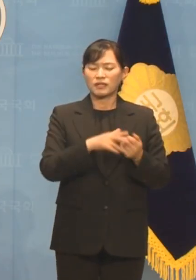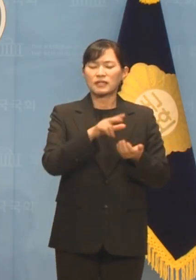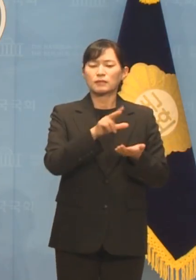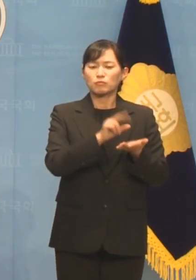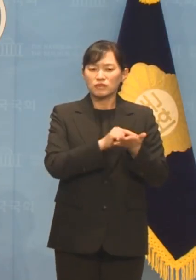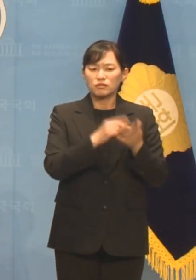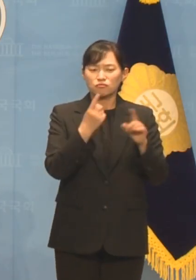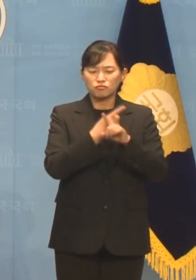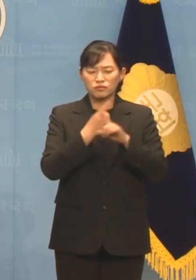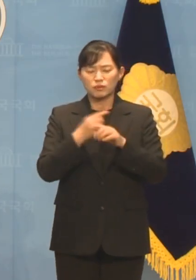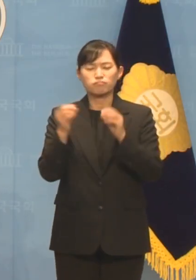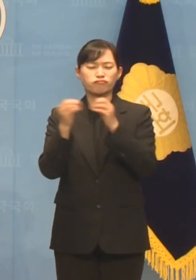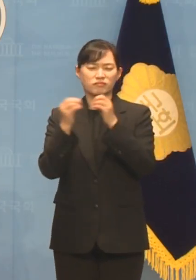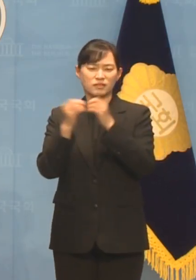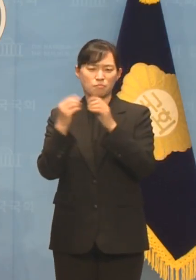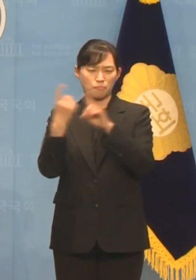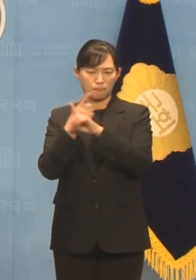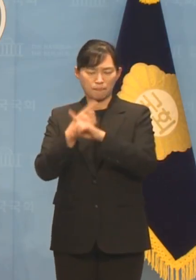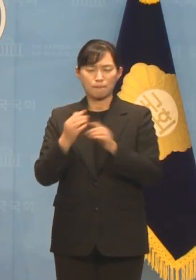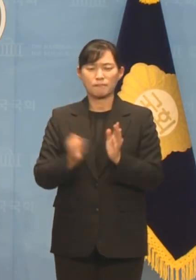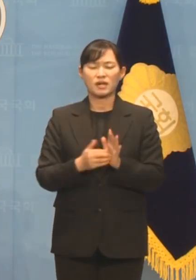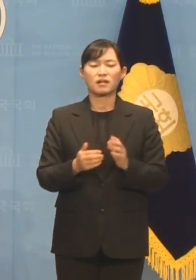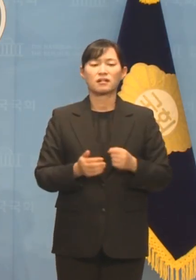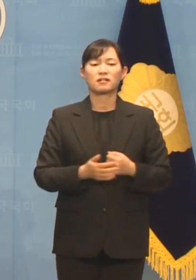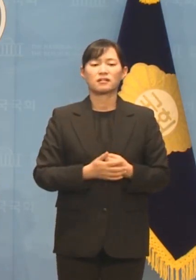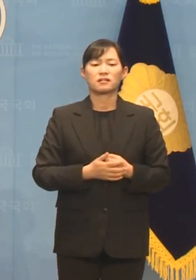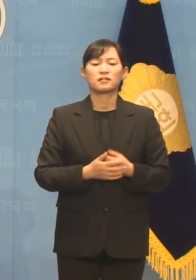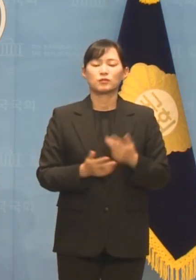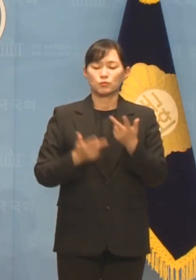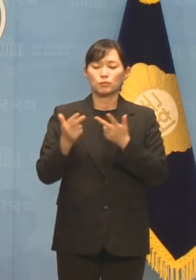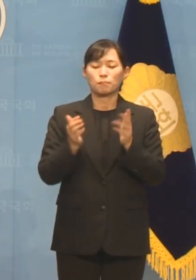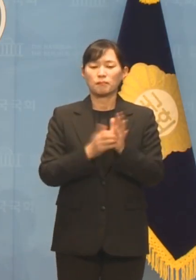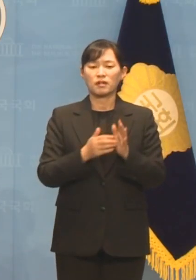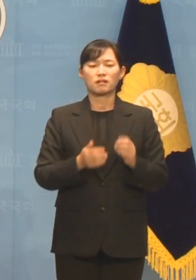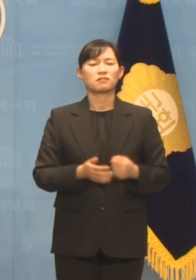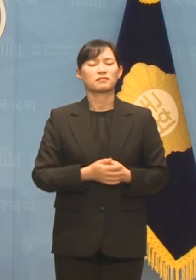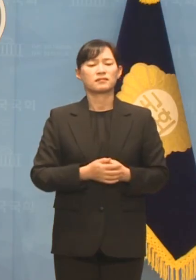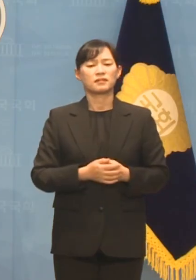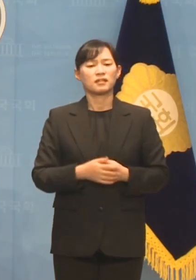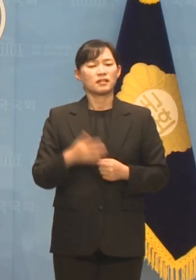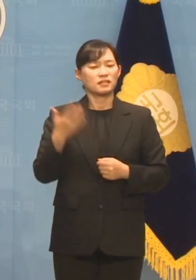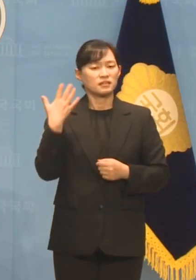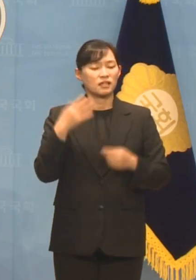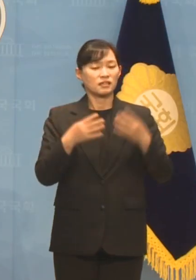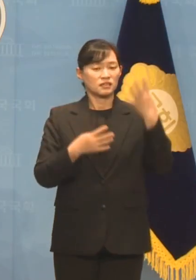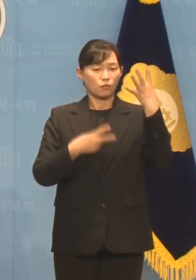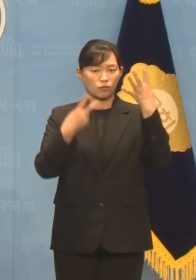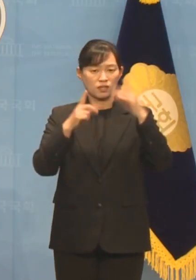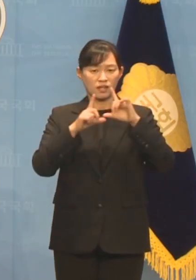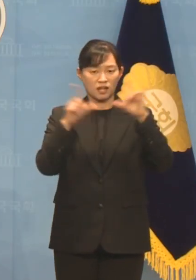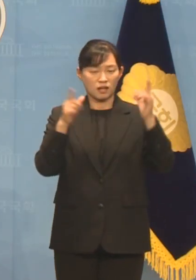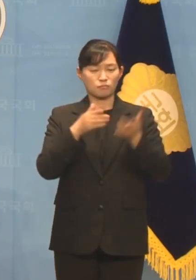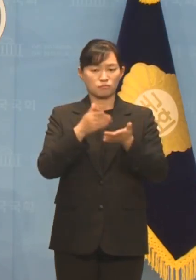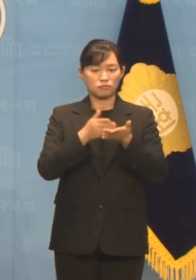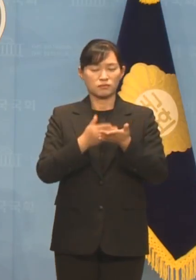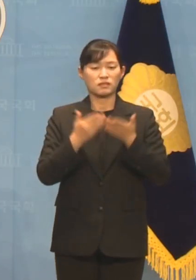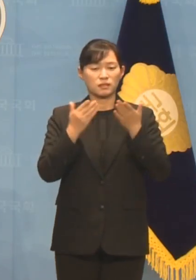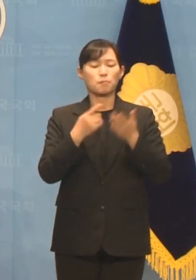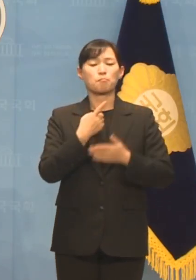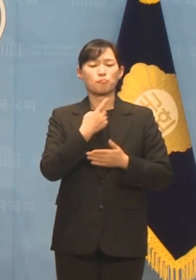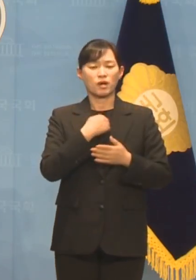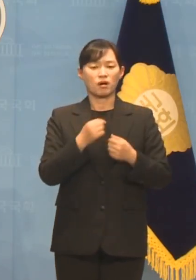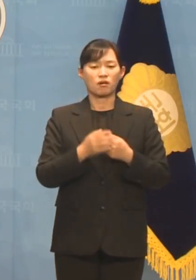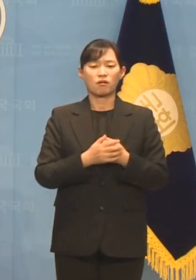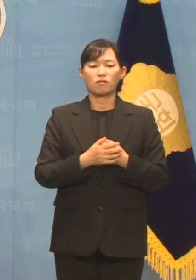일부 문장 삭제 그리고 반론 보도 게재로 조정되었습니다. 아울러 지난 4월 2일 브리핑 드린 스카이데일리